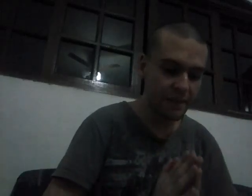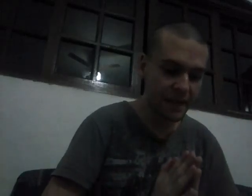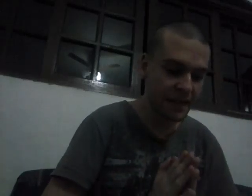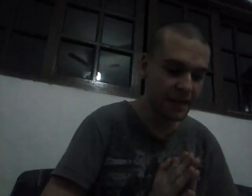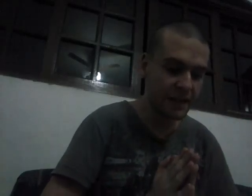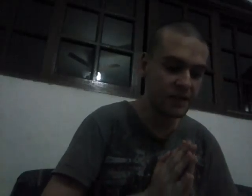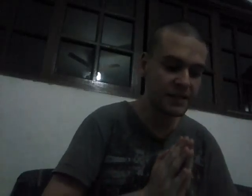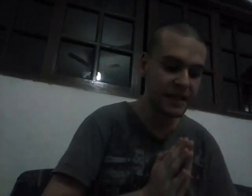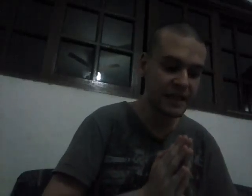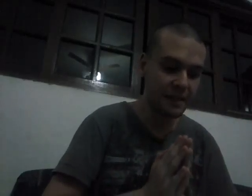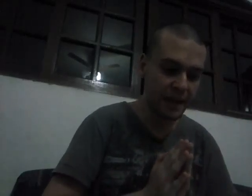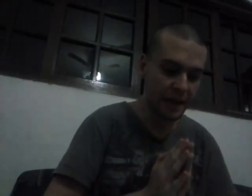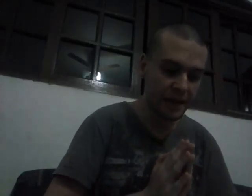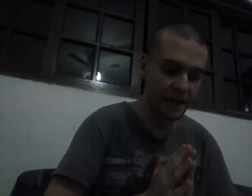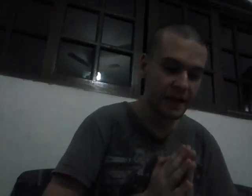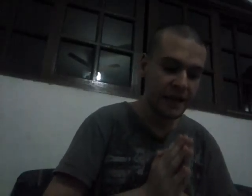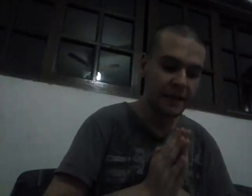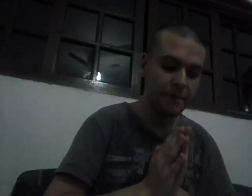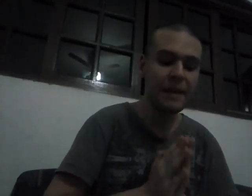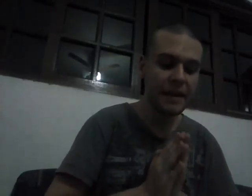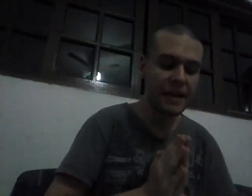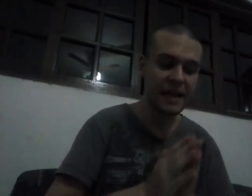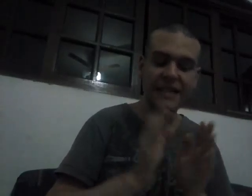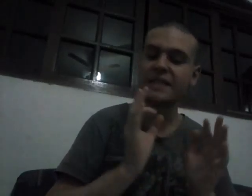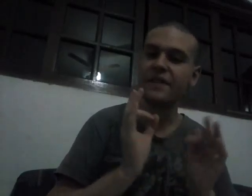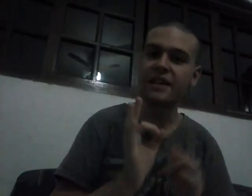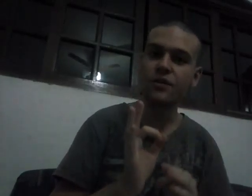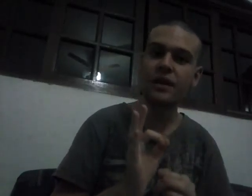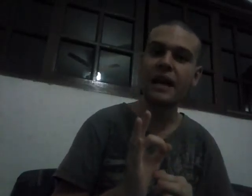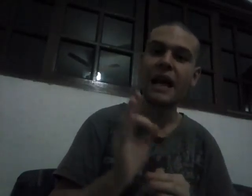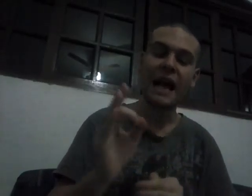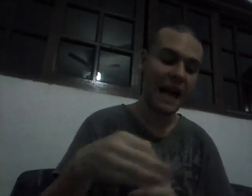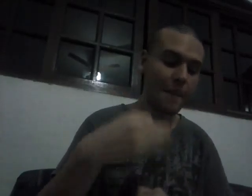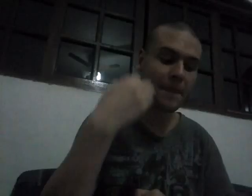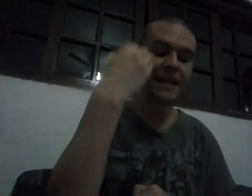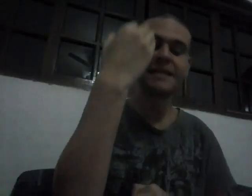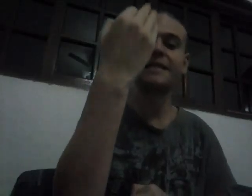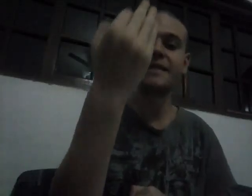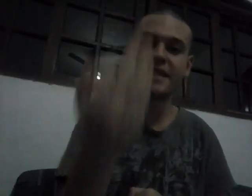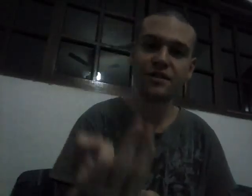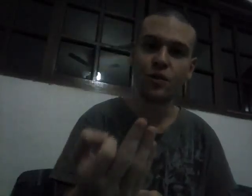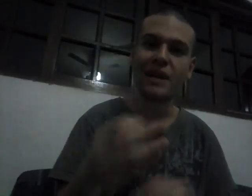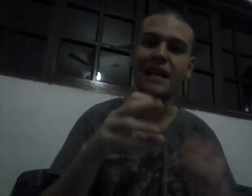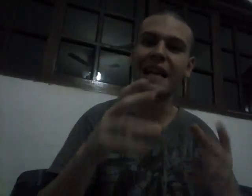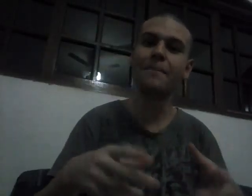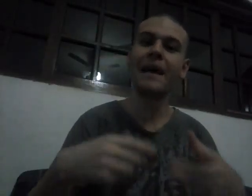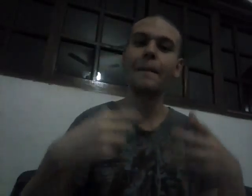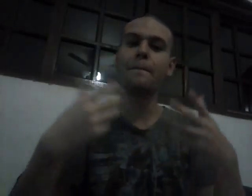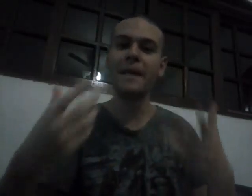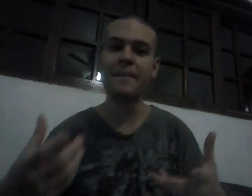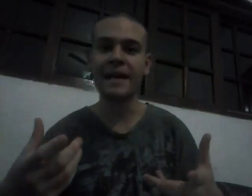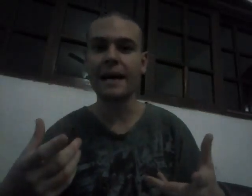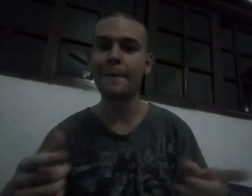também que vocês têm que lembrar? Que classificador é parecido, lembra mímica,